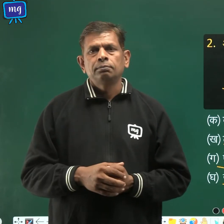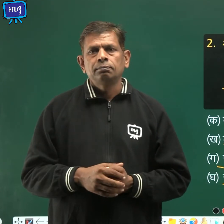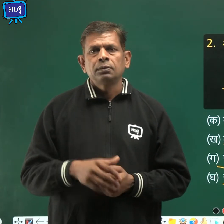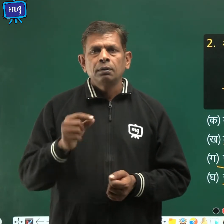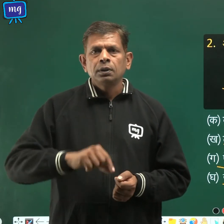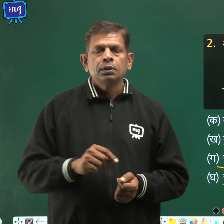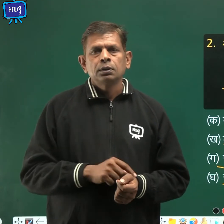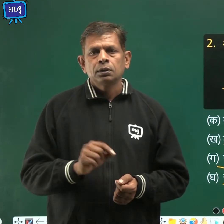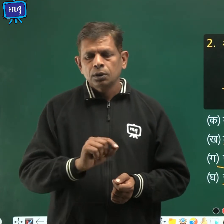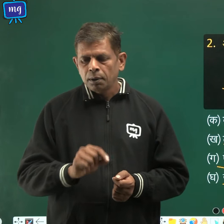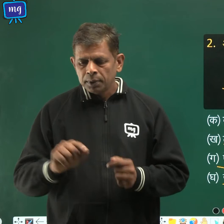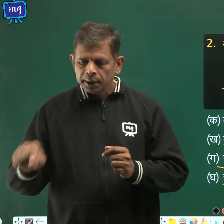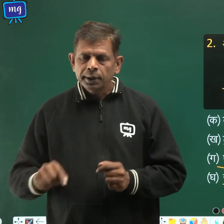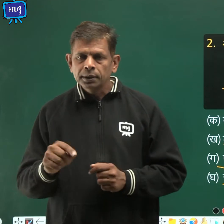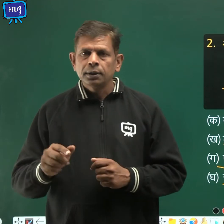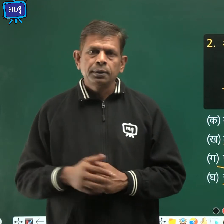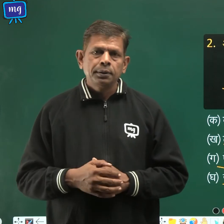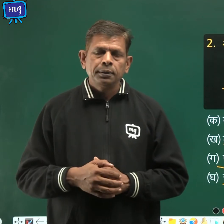हम इसके सामने निशान लगाएंगे।